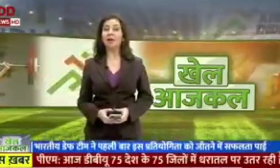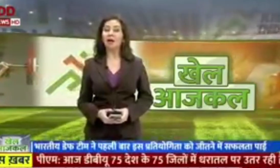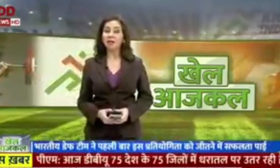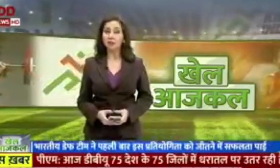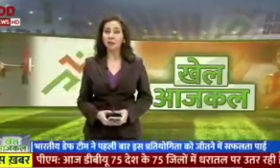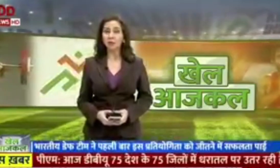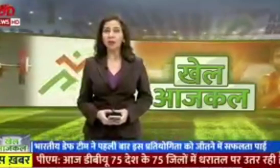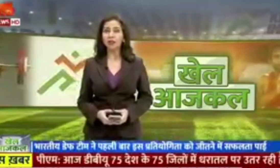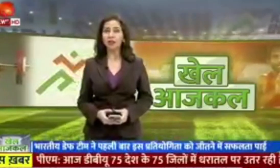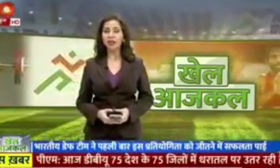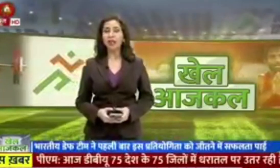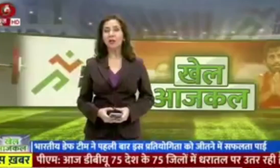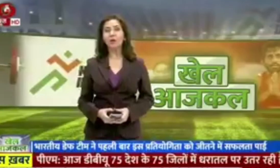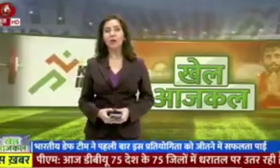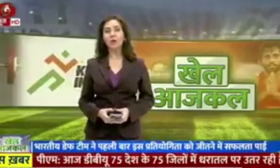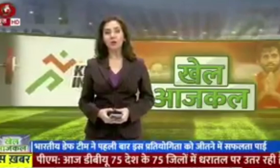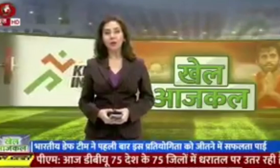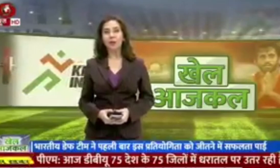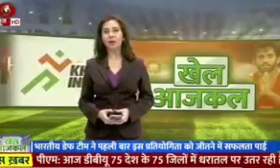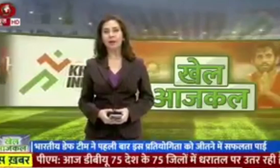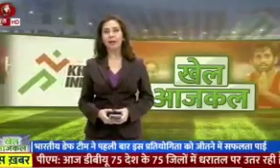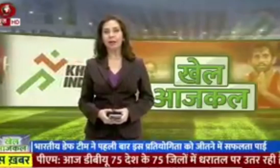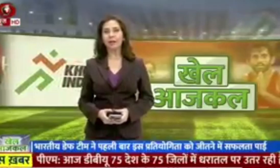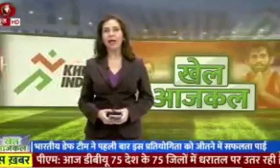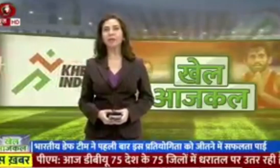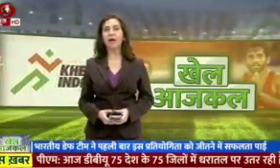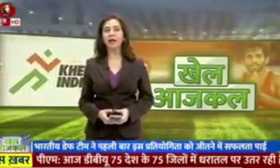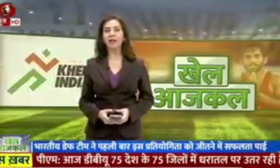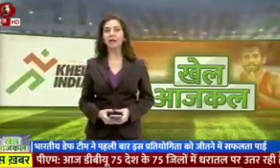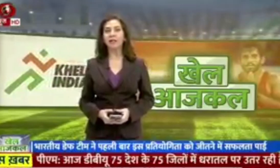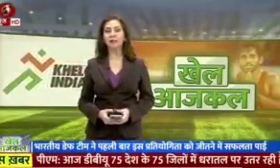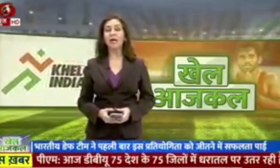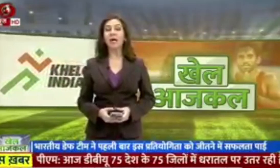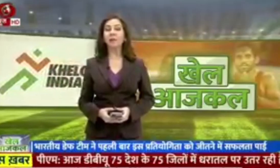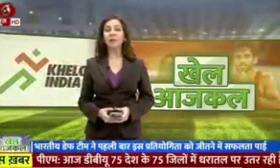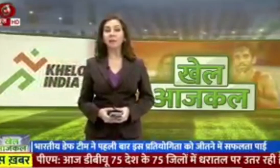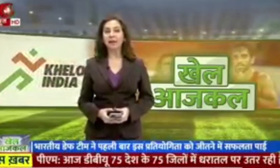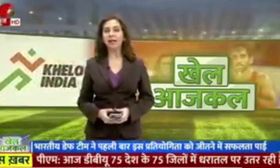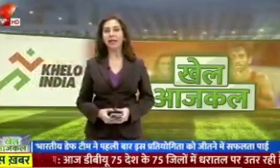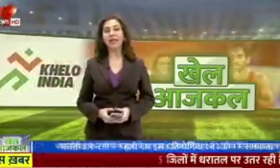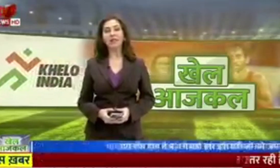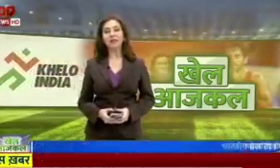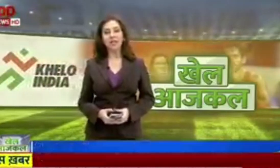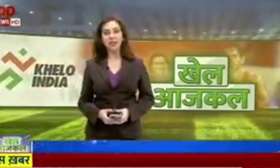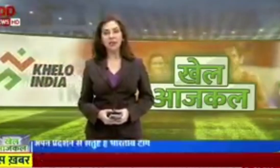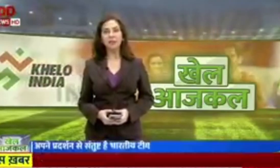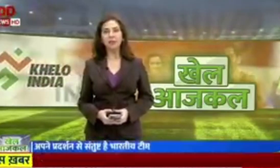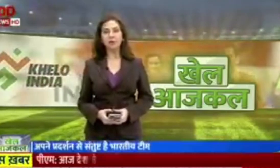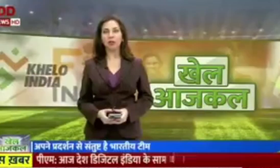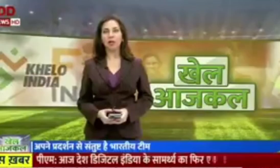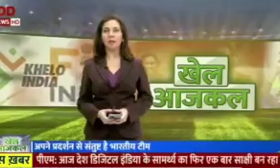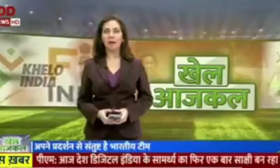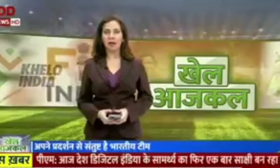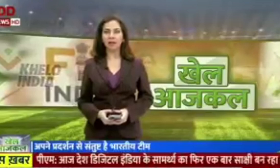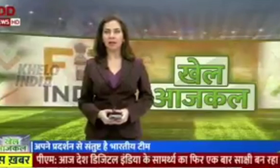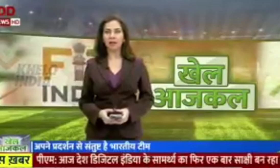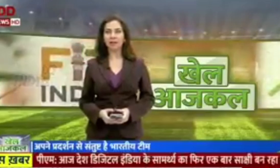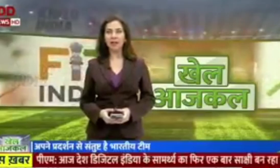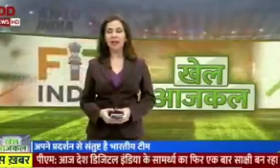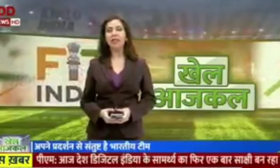खास प्रतियोगिता थी क्योंकि कोविड महामारी के बाद भारतीय टीम अपनी पहली विदेशी प्रतियोगिता में भाग ले रही थी। टीम